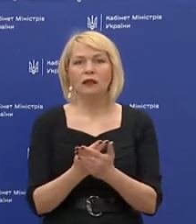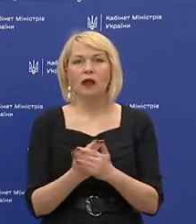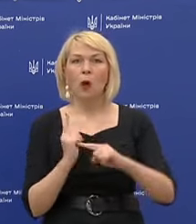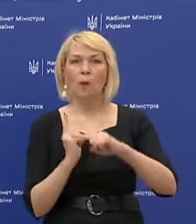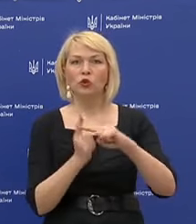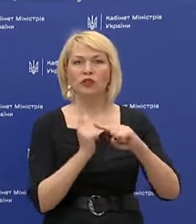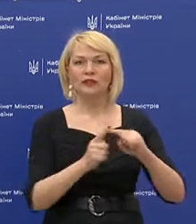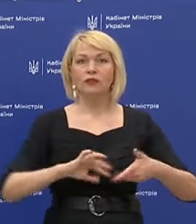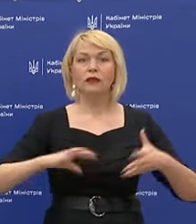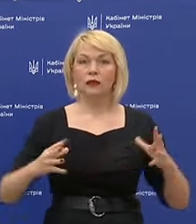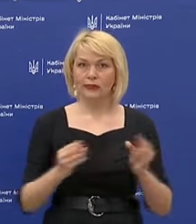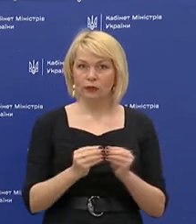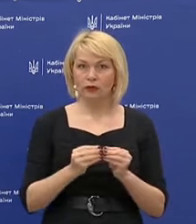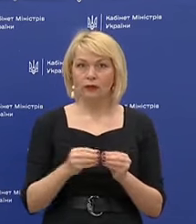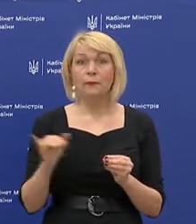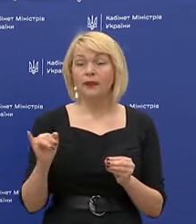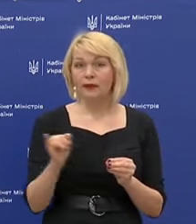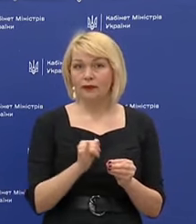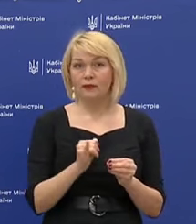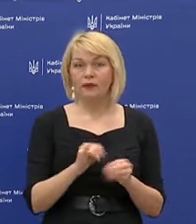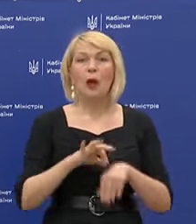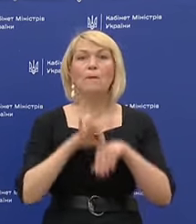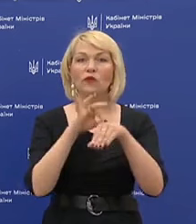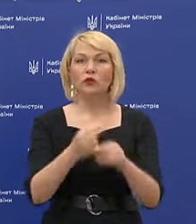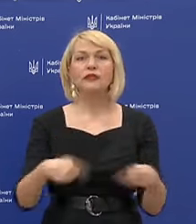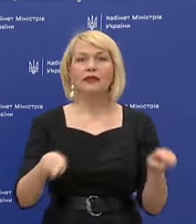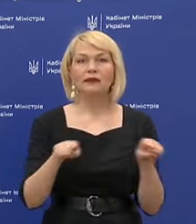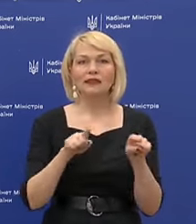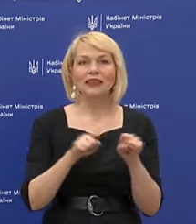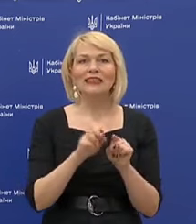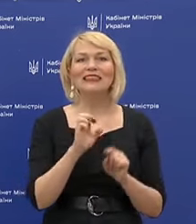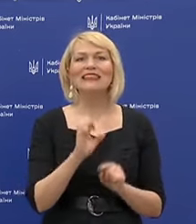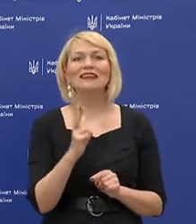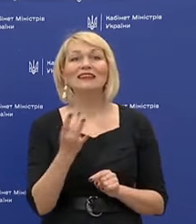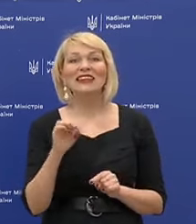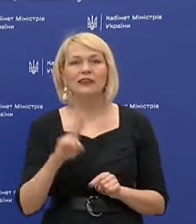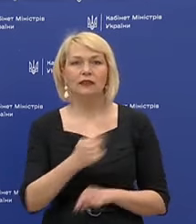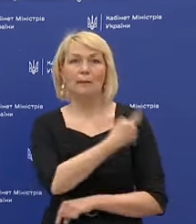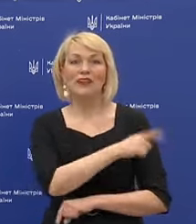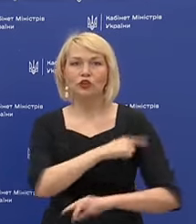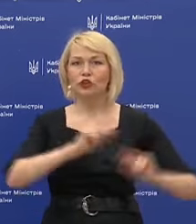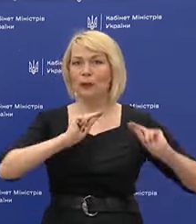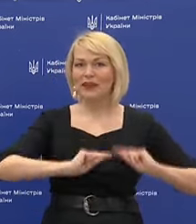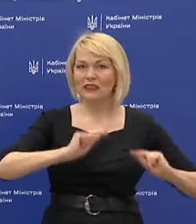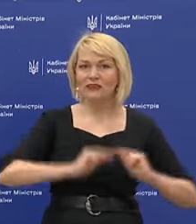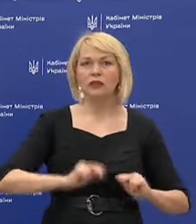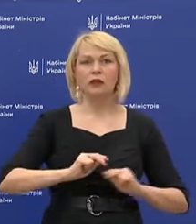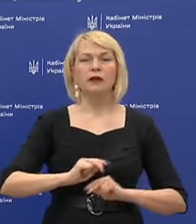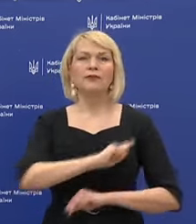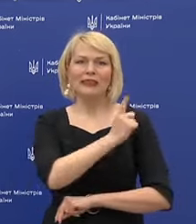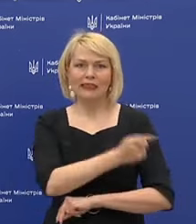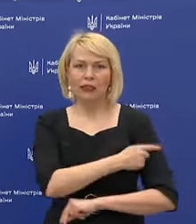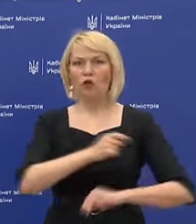позитивний результат. І проводиться також ще скринінг медичним працівникам, працівникам силових